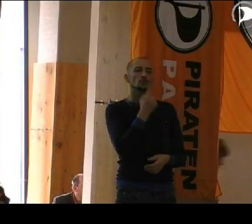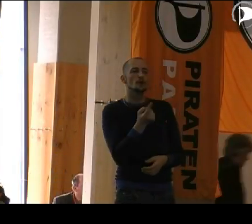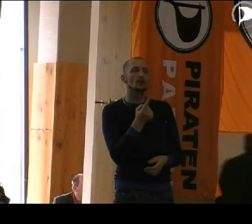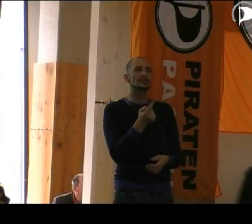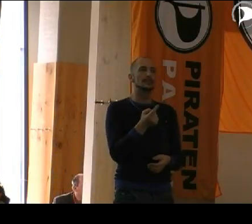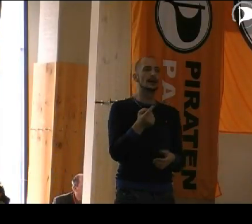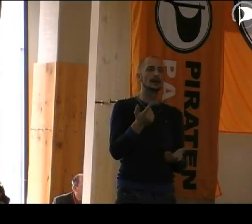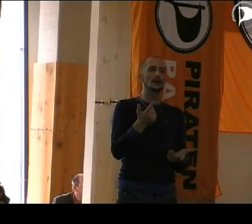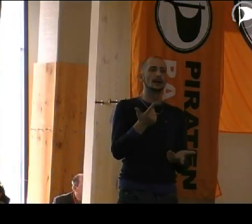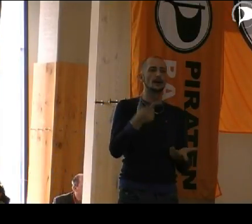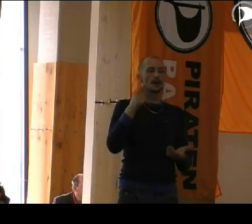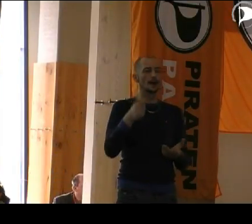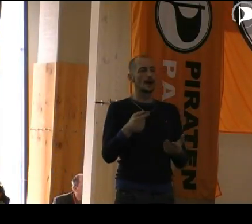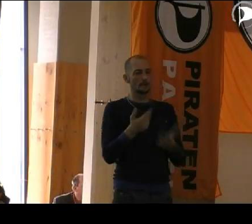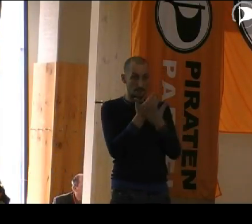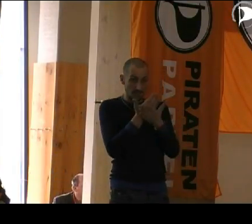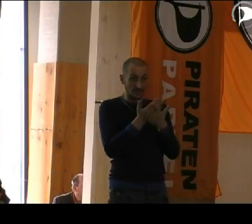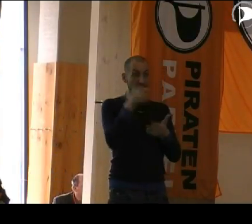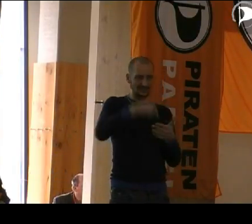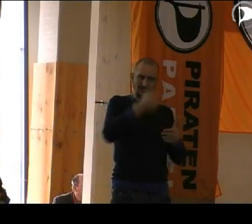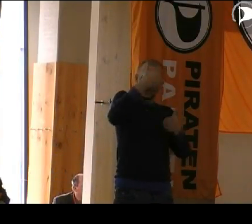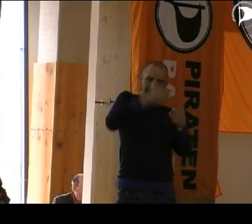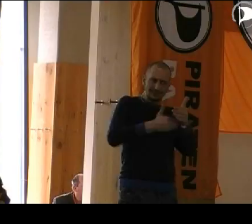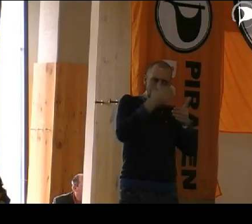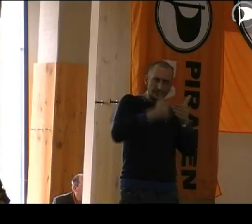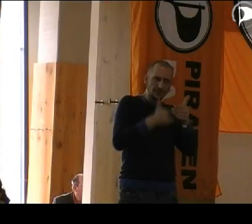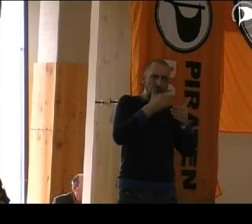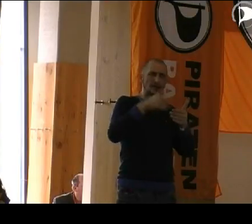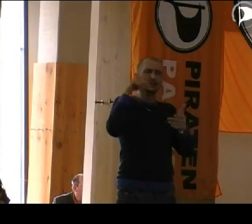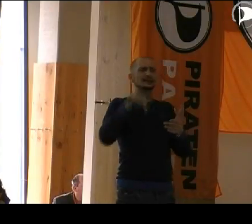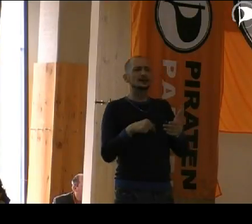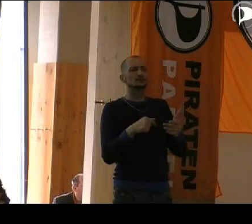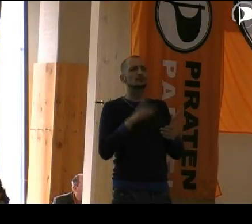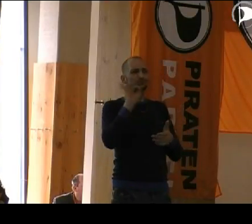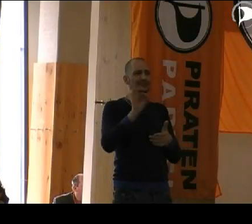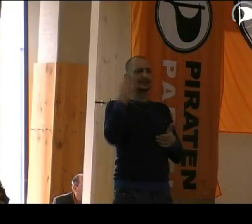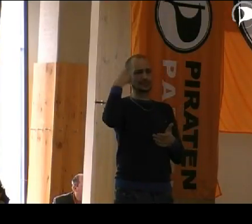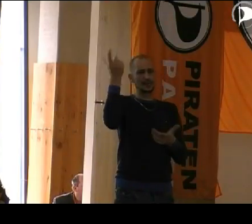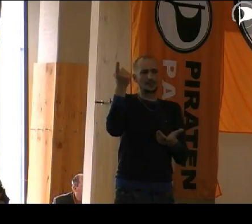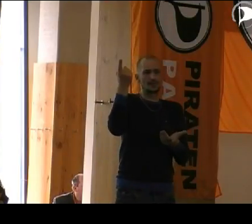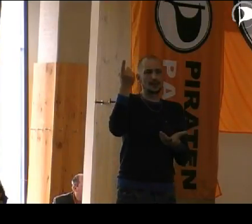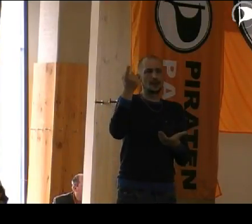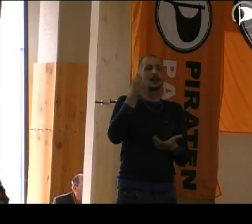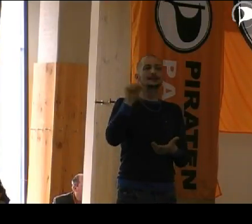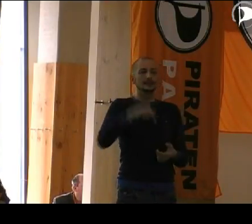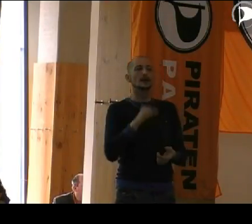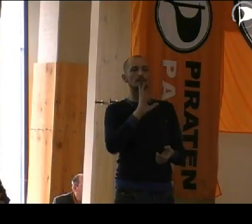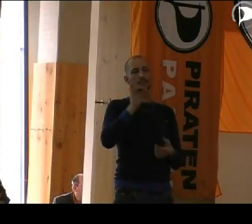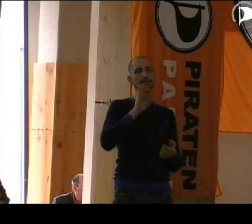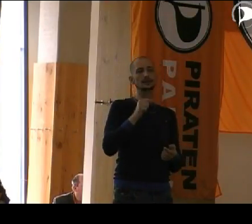doch sagen dass die intention dahinter durchaus sinn macht oder jünger als nur mal hat ein gespräch miteinander